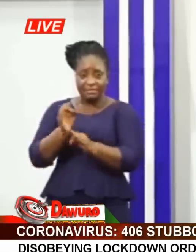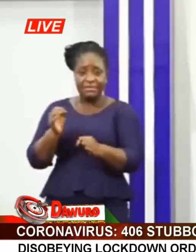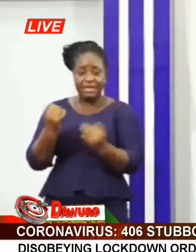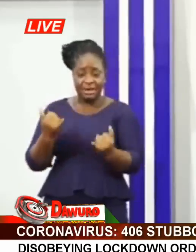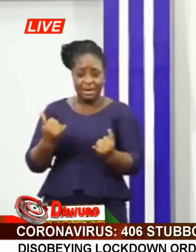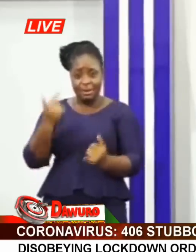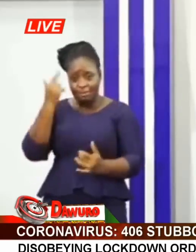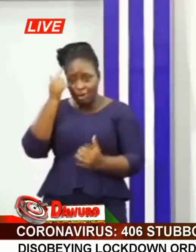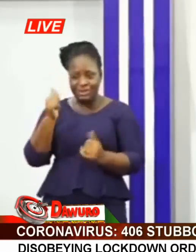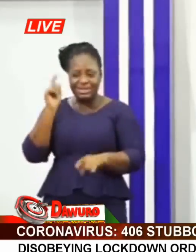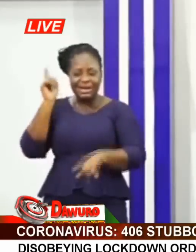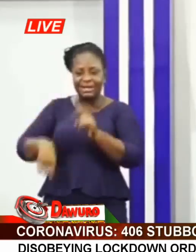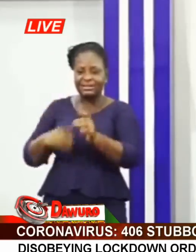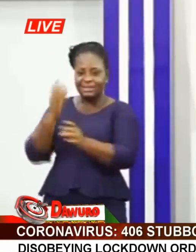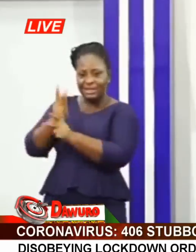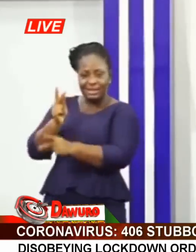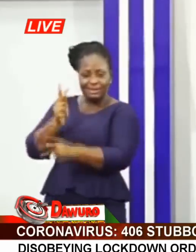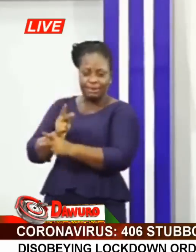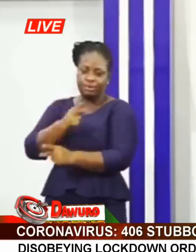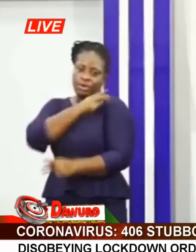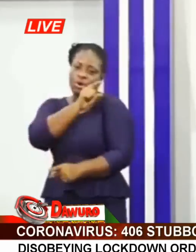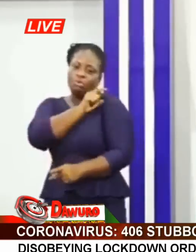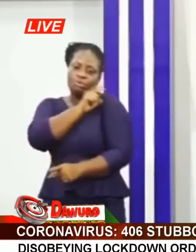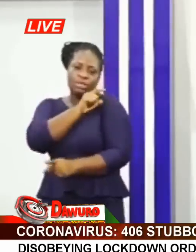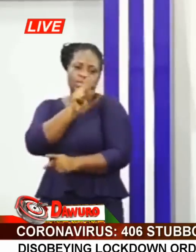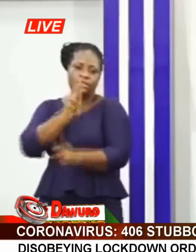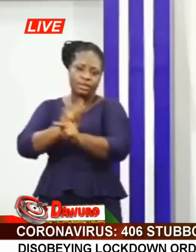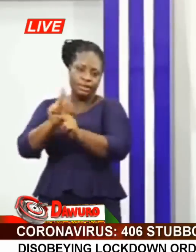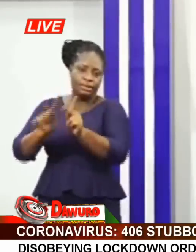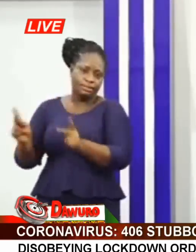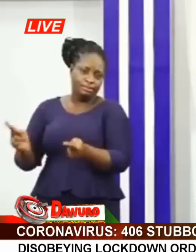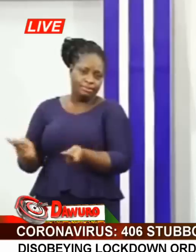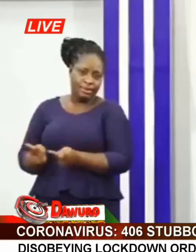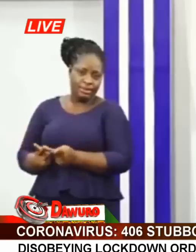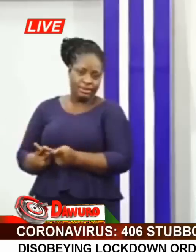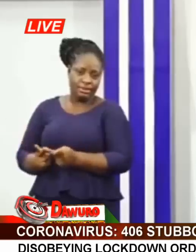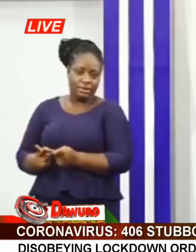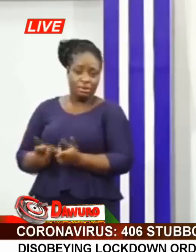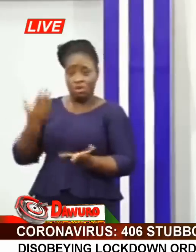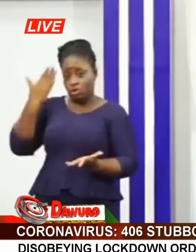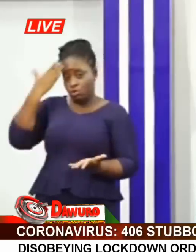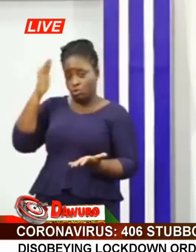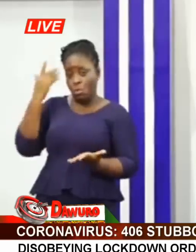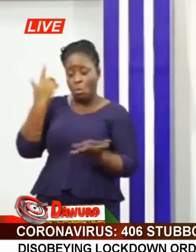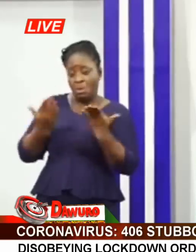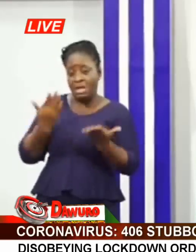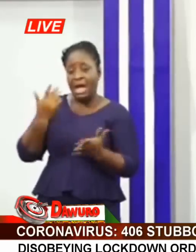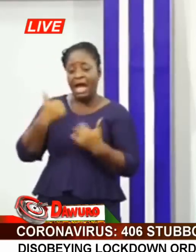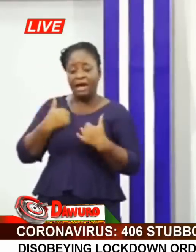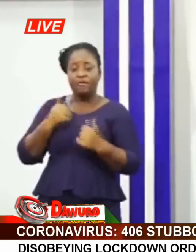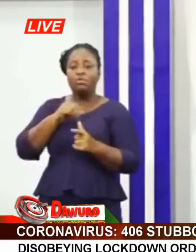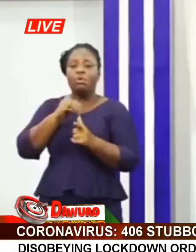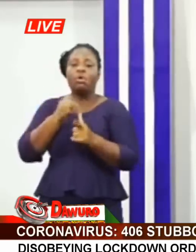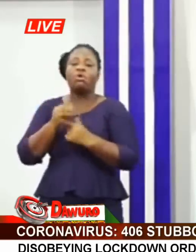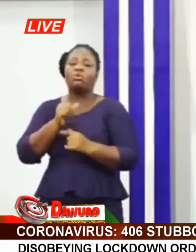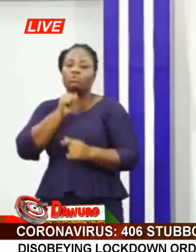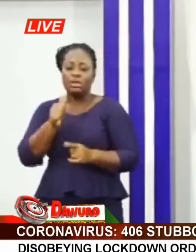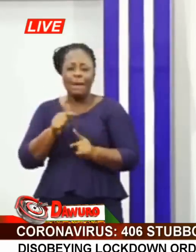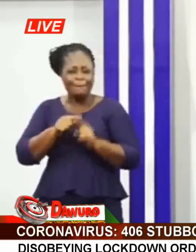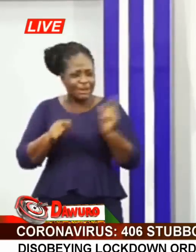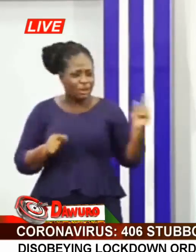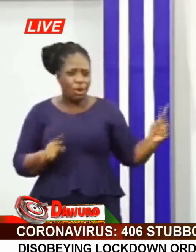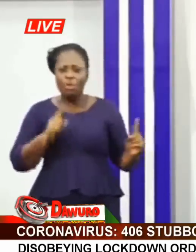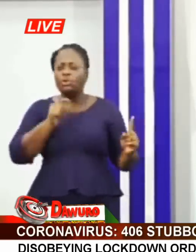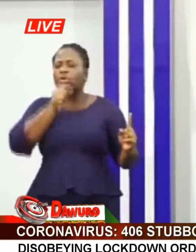e na Asante enso so efa ba bi so wo mu se wo ma record 31 cases, Bono region